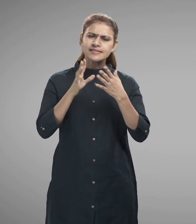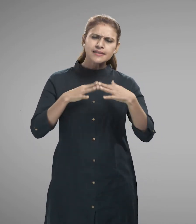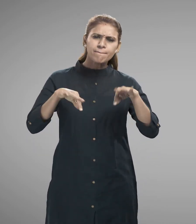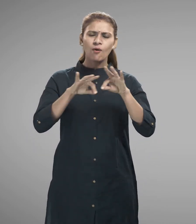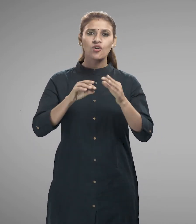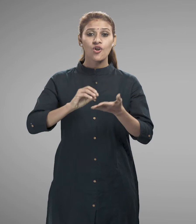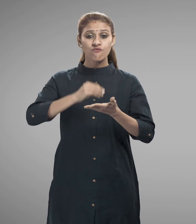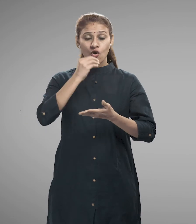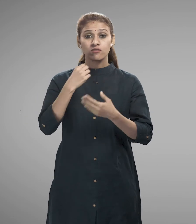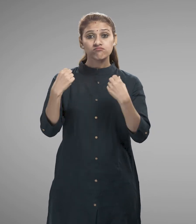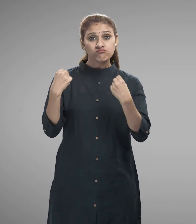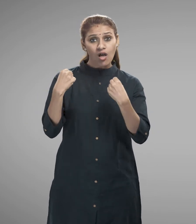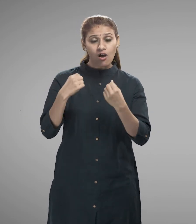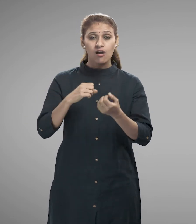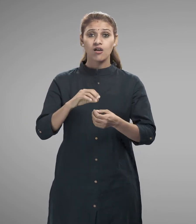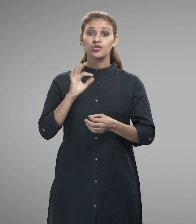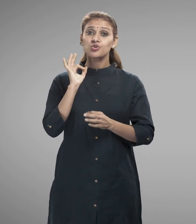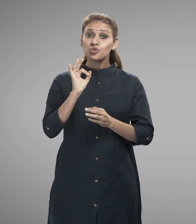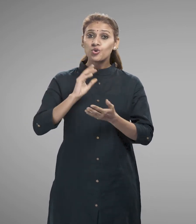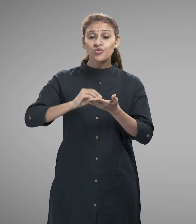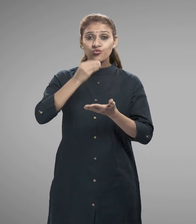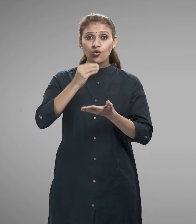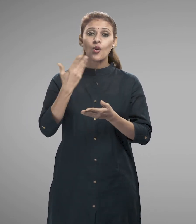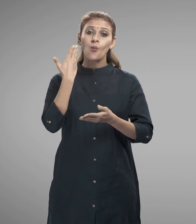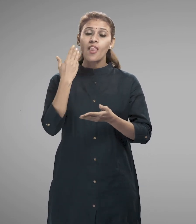मासिक धर्म में स्वस्थ पौष्टिक भोजन खाना जरूरी होता है।